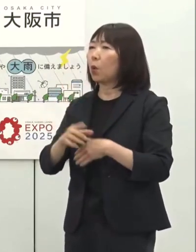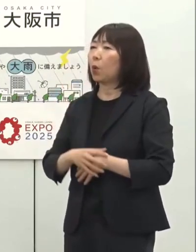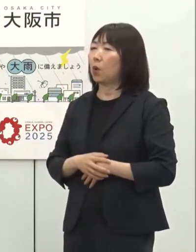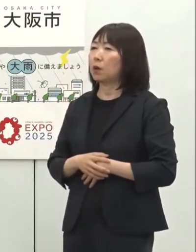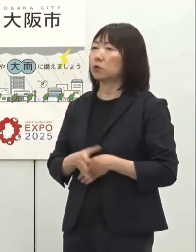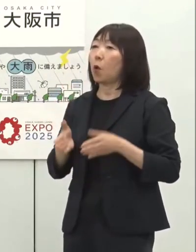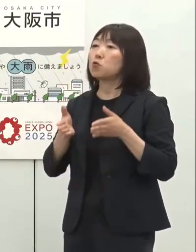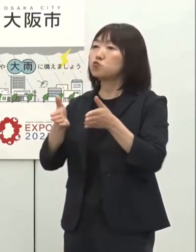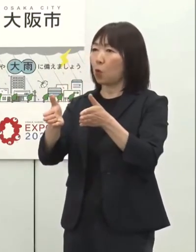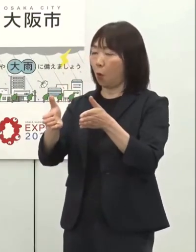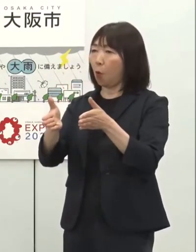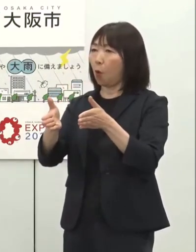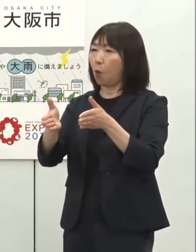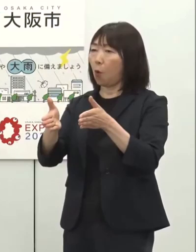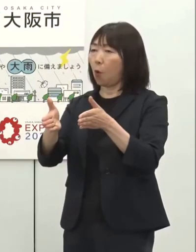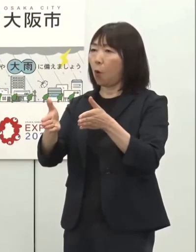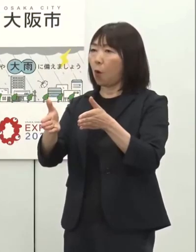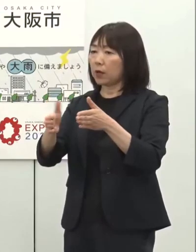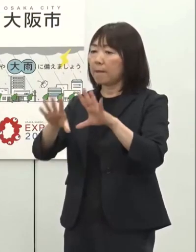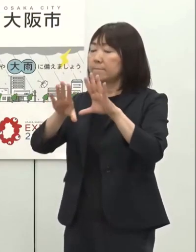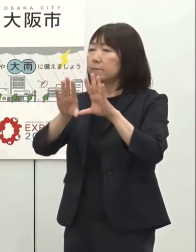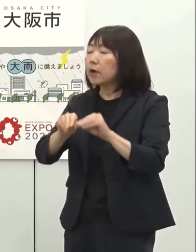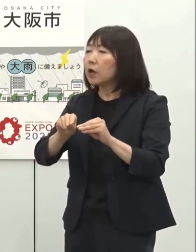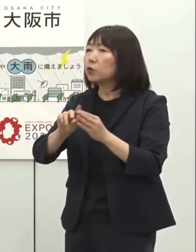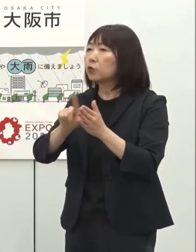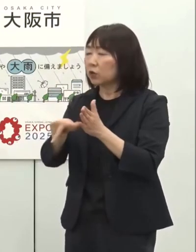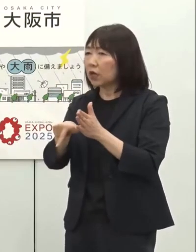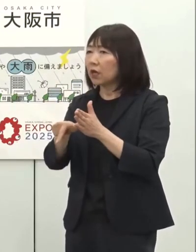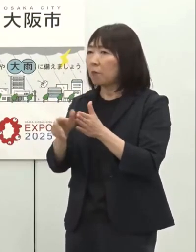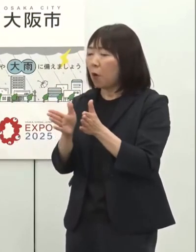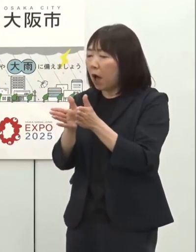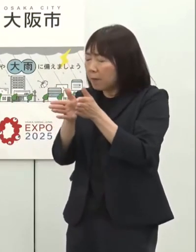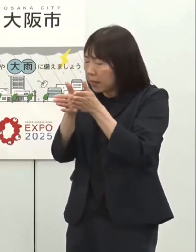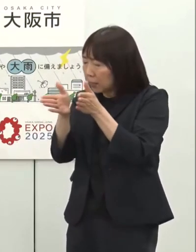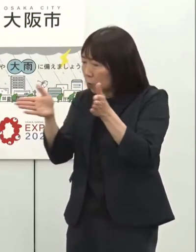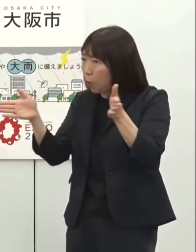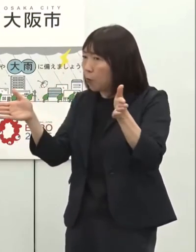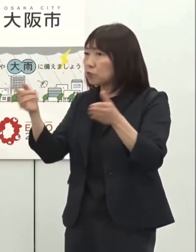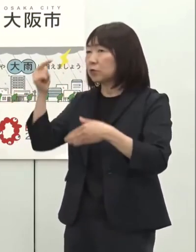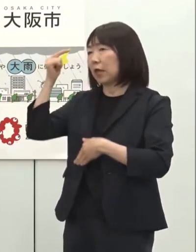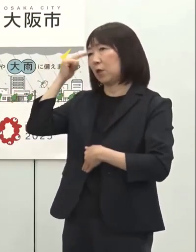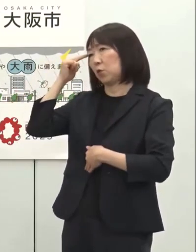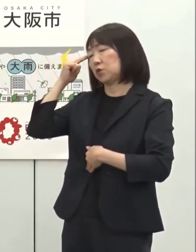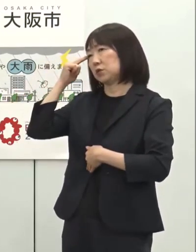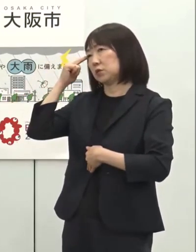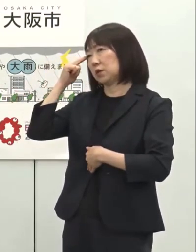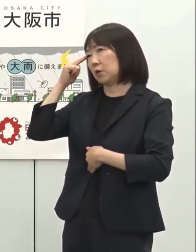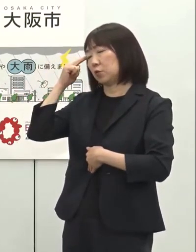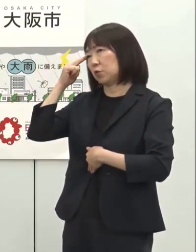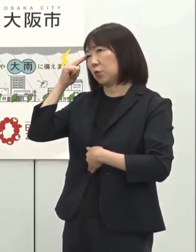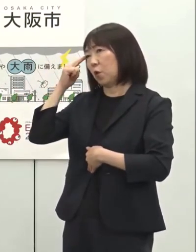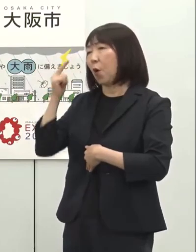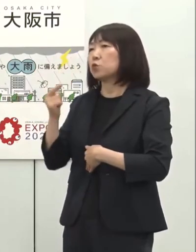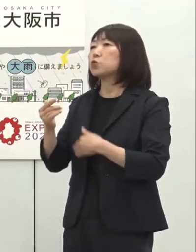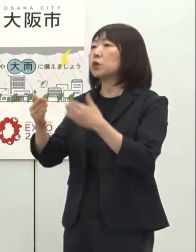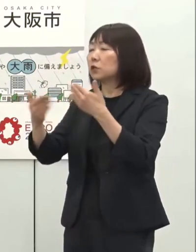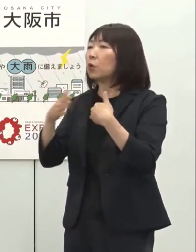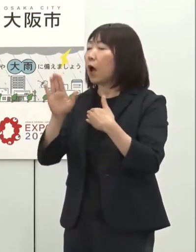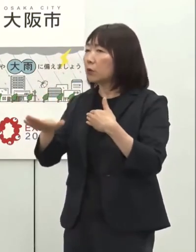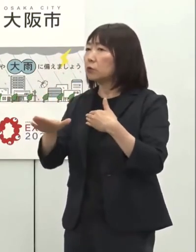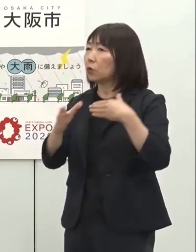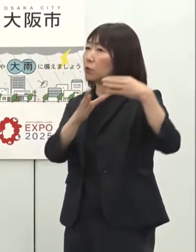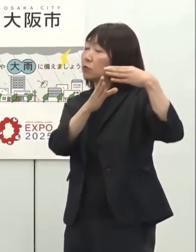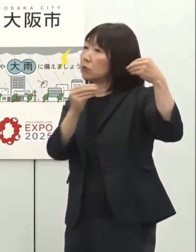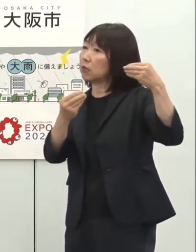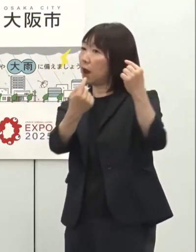ルートがですね、使えなくなった時のことも幅広に検討しておくようにっていう指摘が国の方からあった